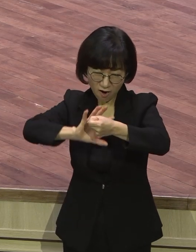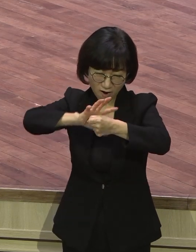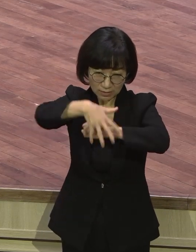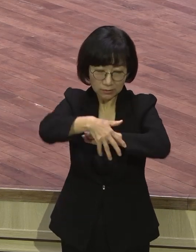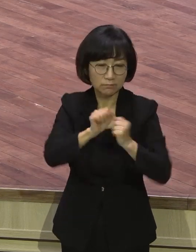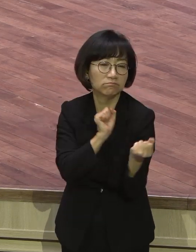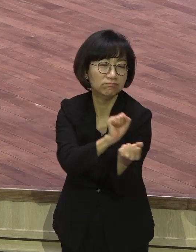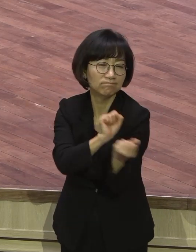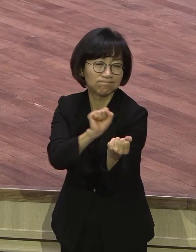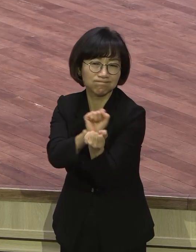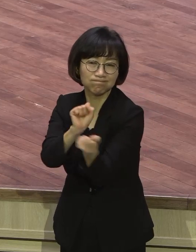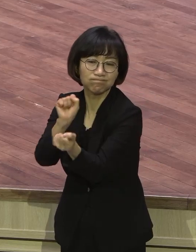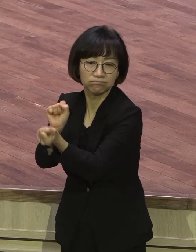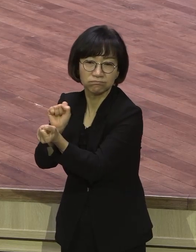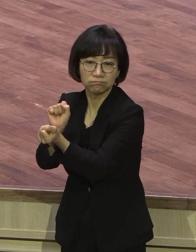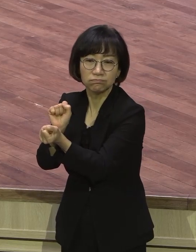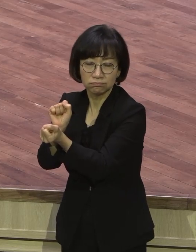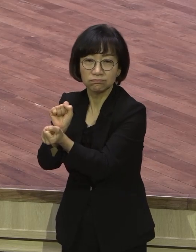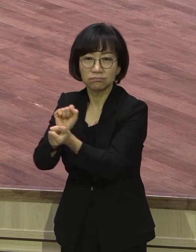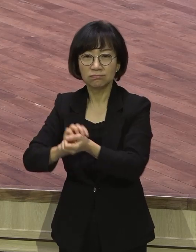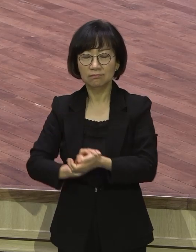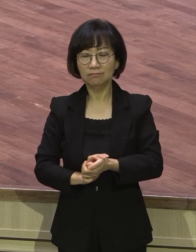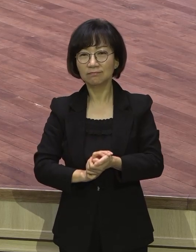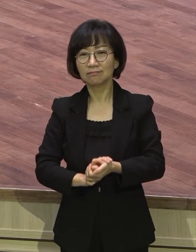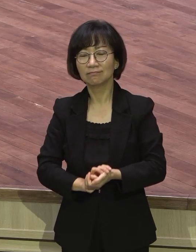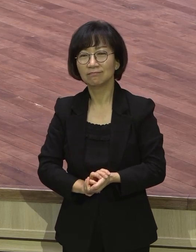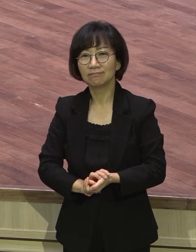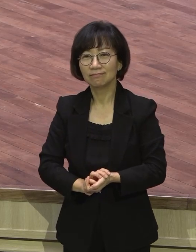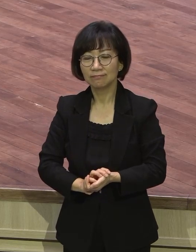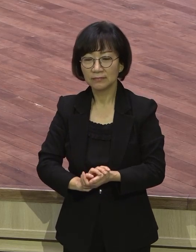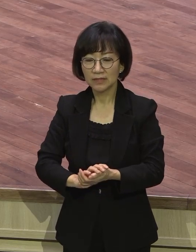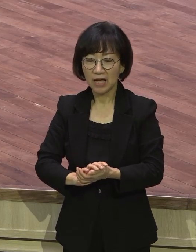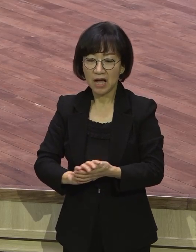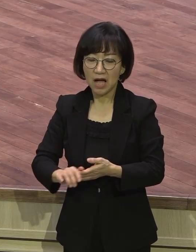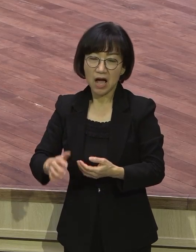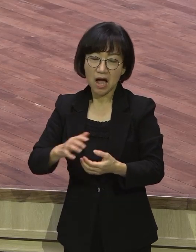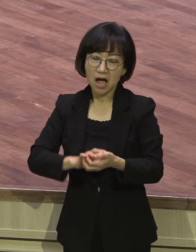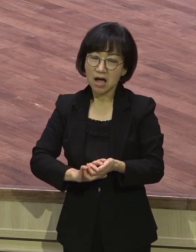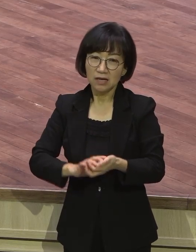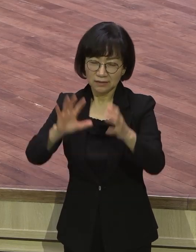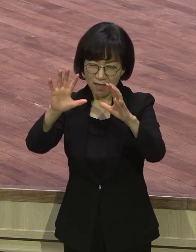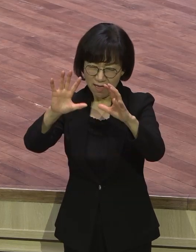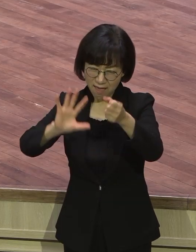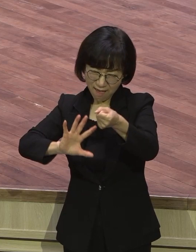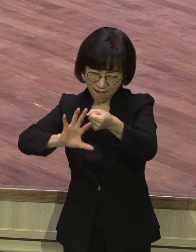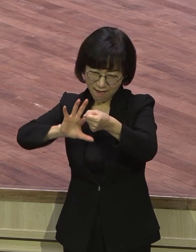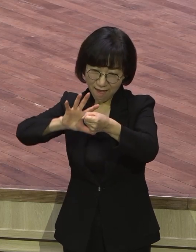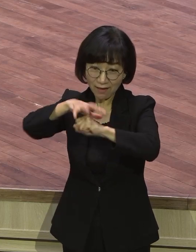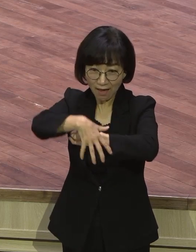선포하는 전년병 세계 최고의 등급이에요. 다시 말하면